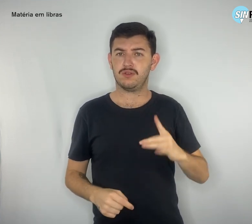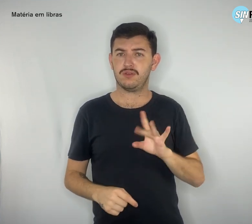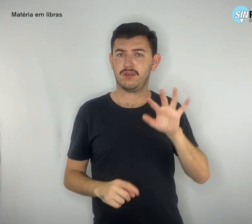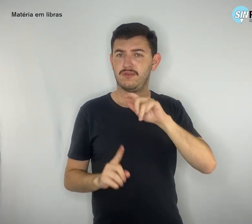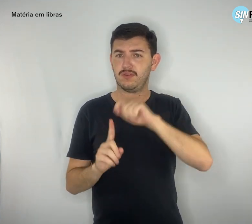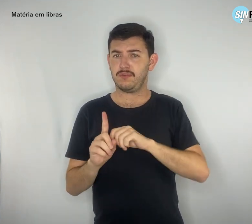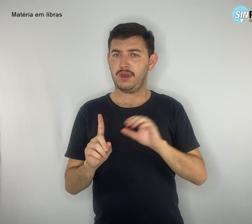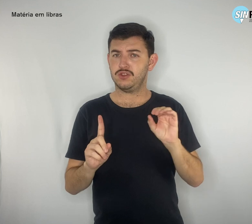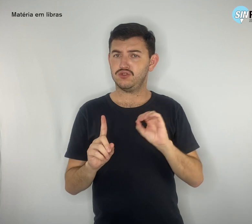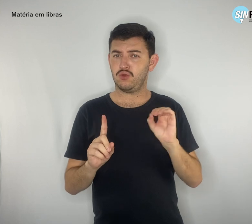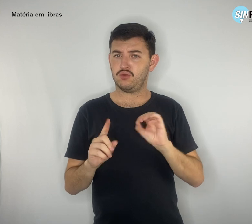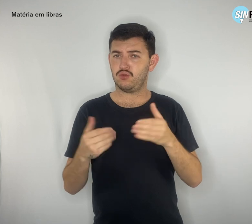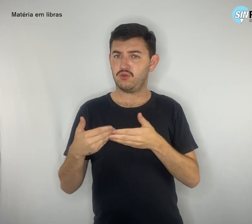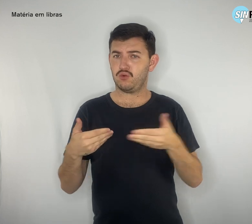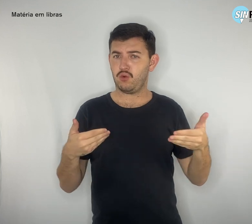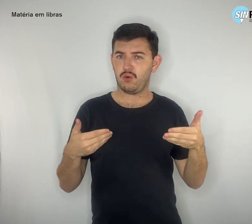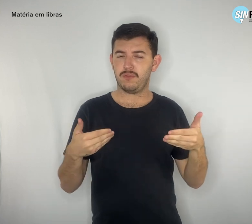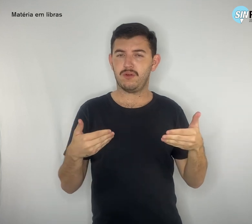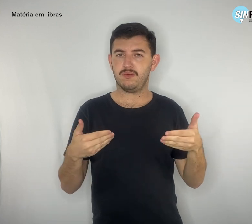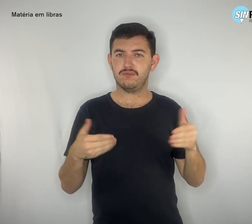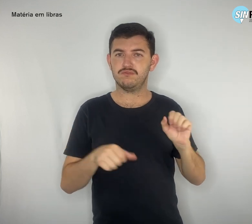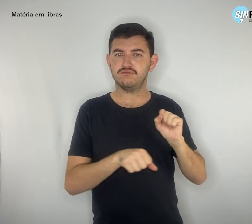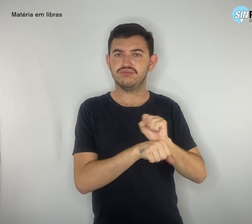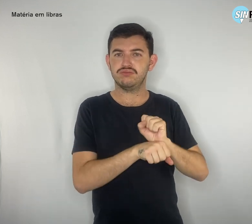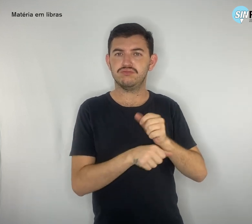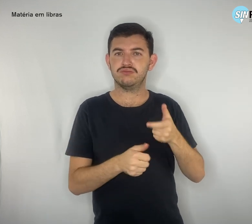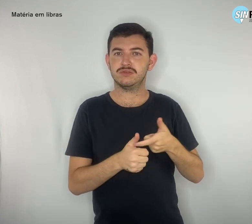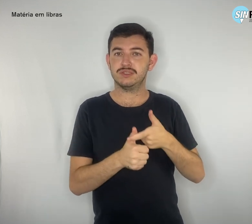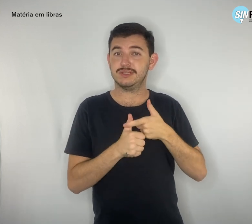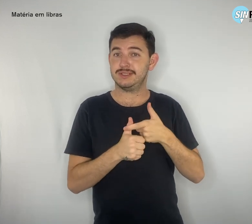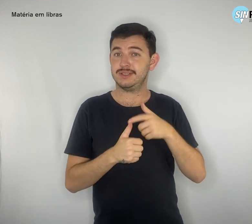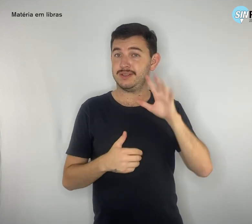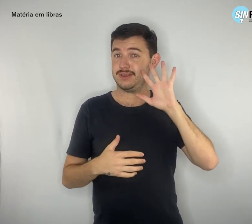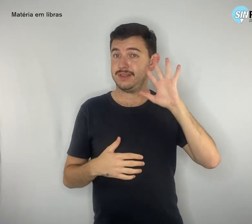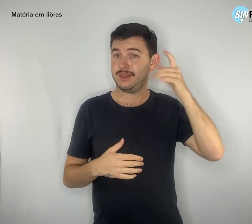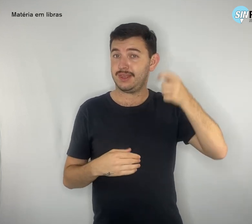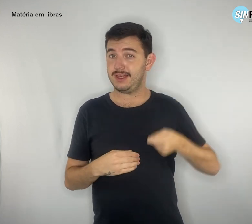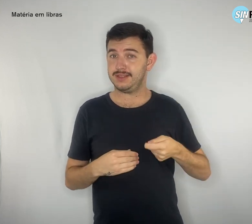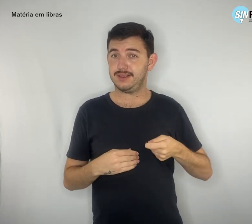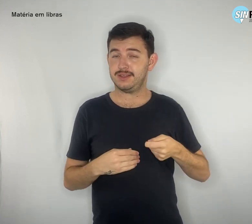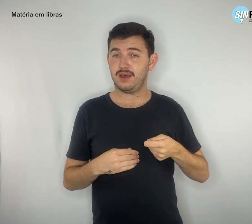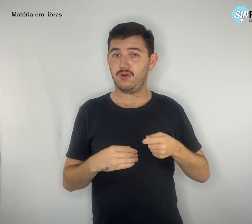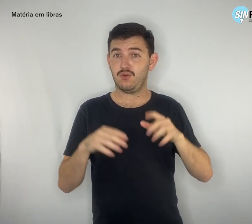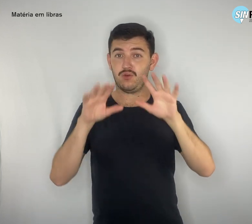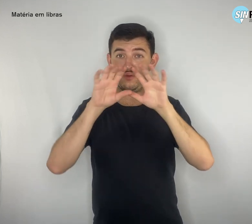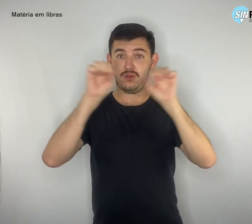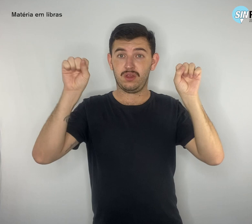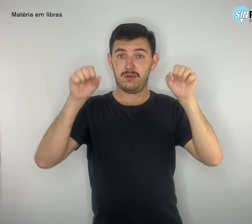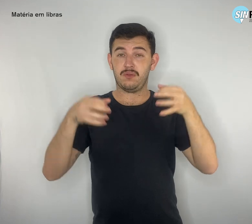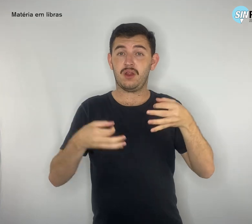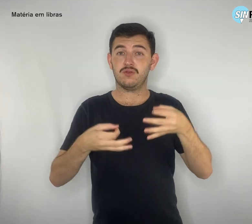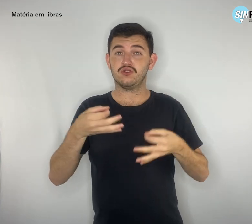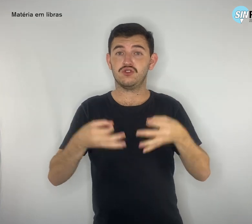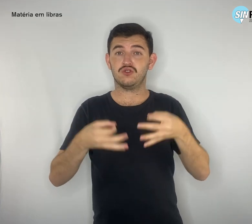outubro foram suspensos A decisão é do Tribunal de Justiça do Distrito Federal e